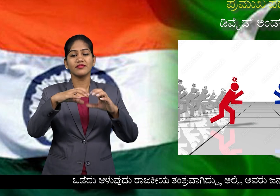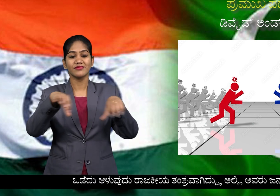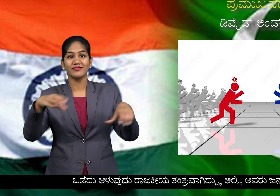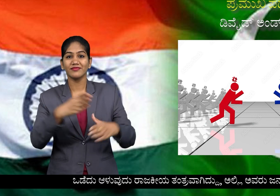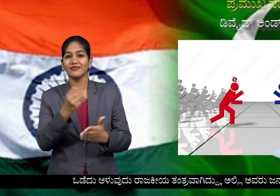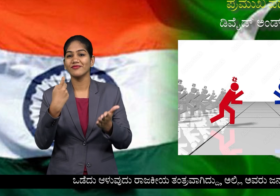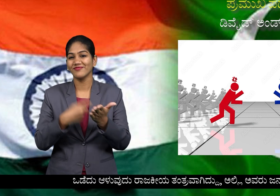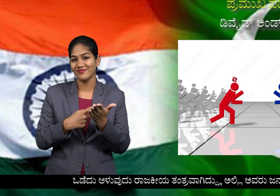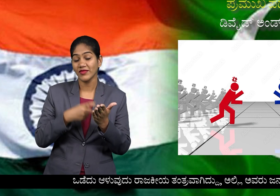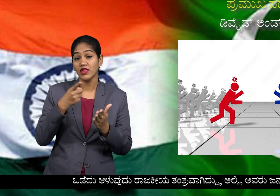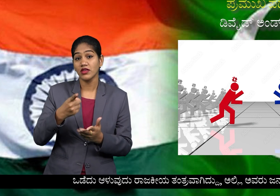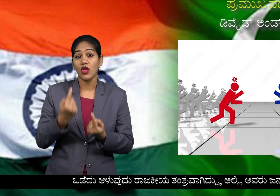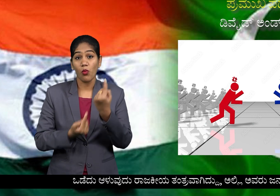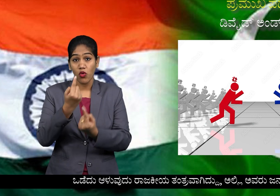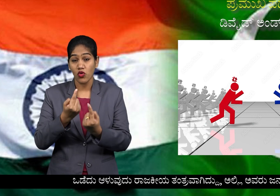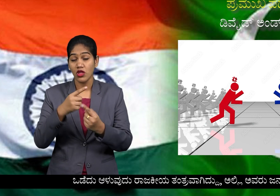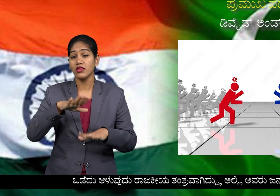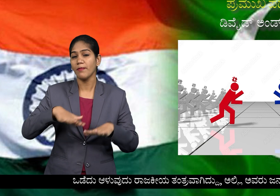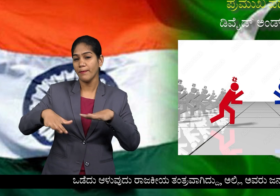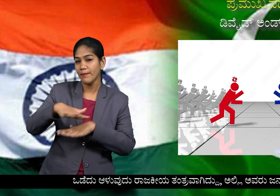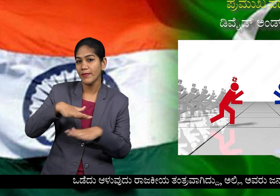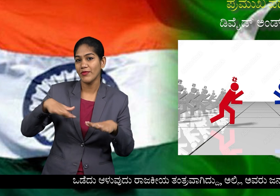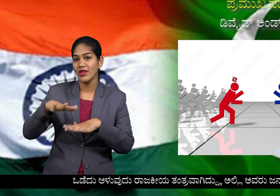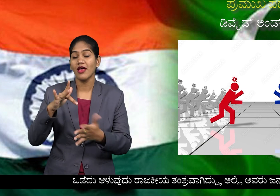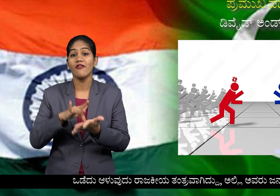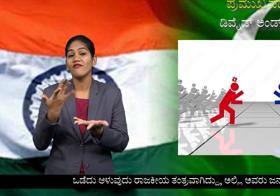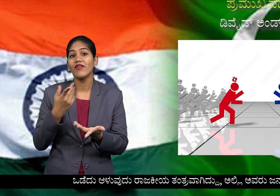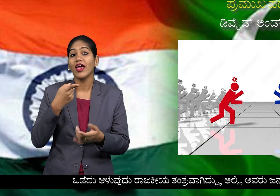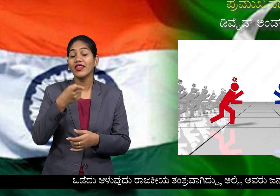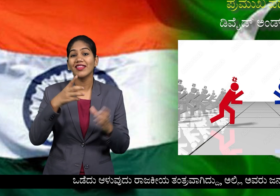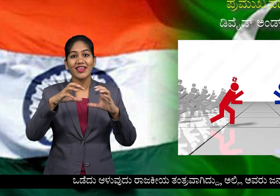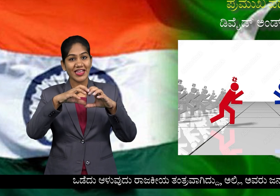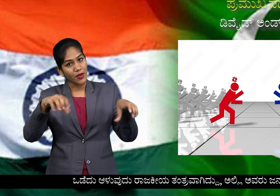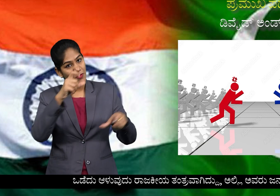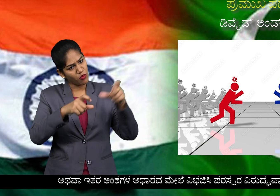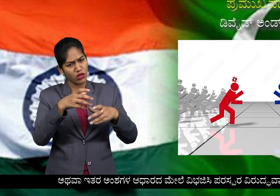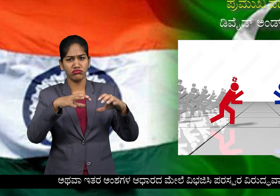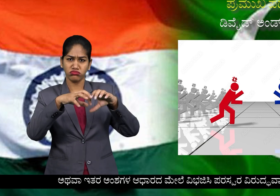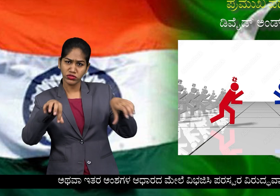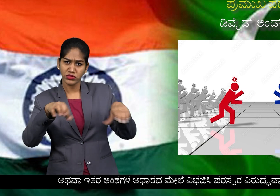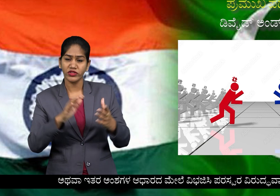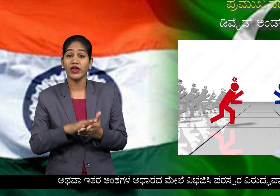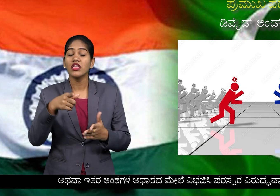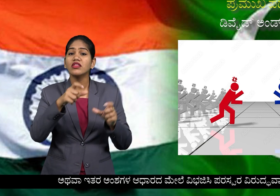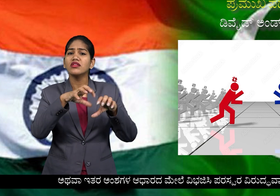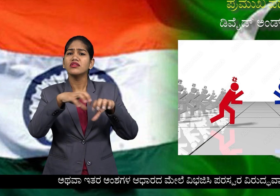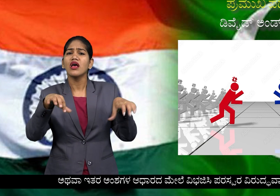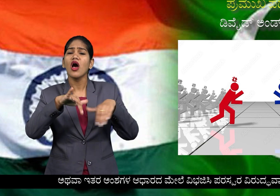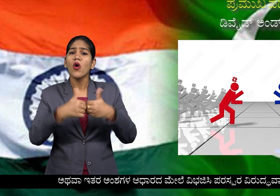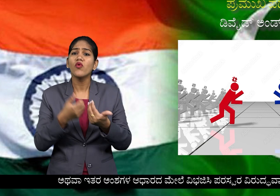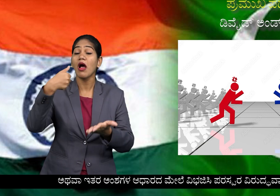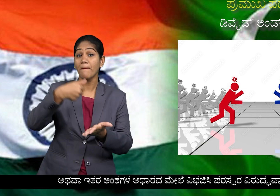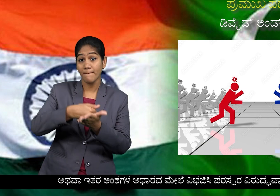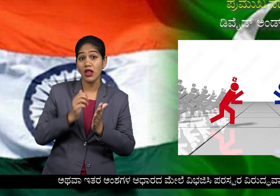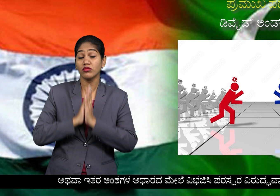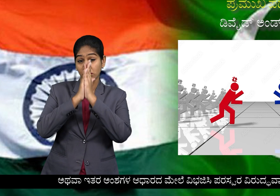ಡಿವೈಡ್ ಆ್ಯಂಡ್ ರೂಲ್ ಎನ್ನುವುದು ರಾಜಕೀಯ ತಂತ್ರವಾಗಿದ್ದು, ಅಲ್ಲಿ ಅವರು ಧರ್ಮ ಅಥವಾ ಇತರ ಅಂಶಗಳ